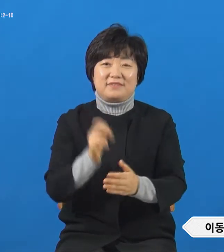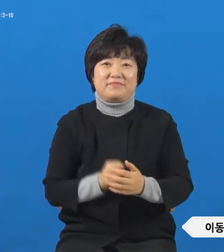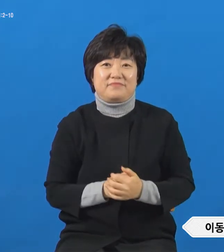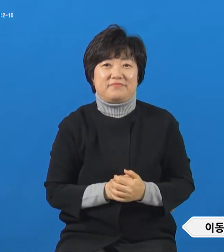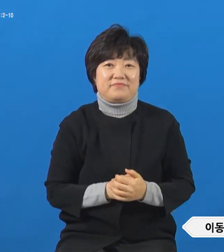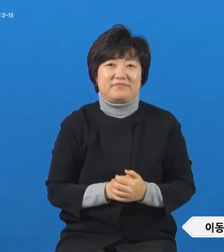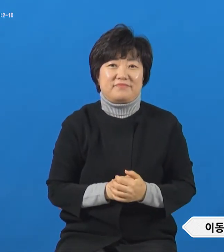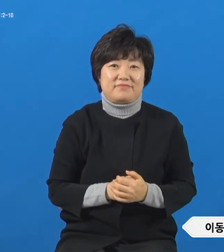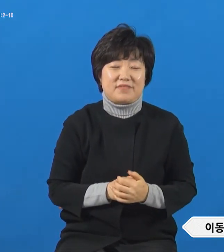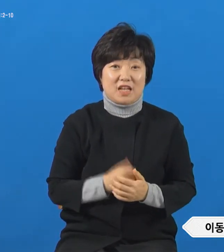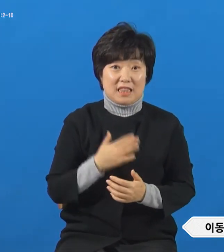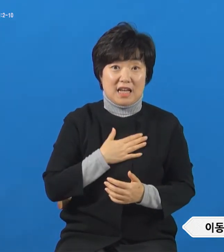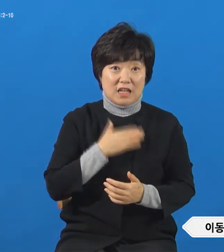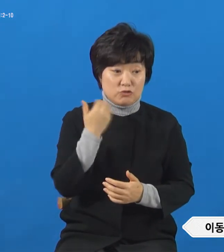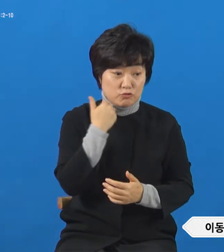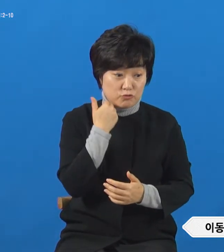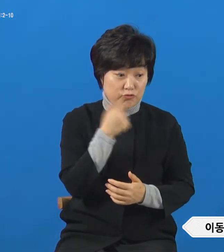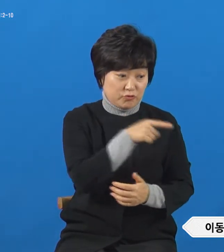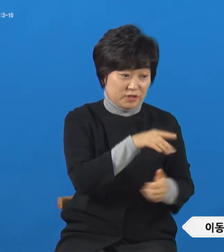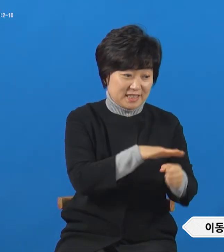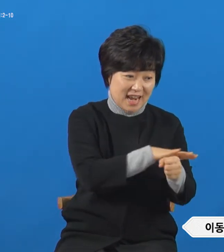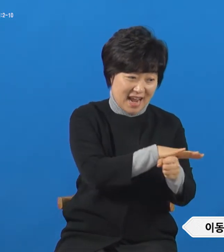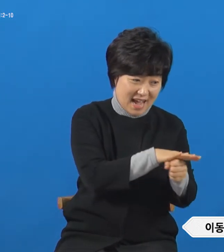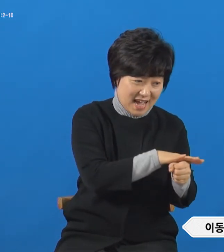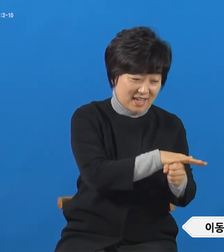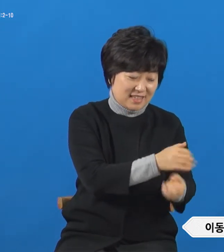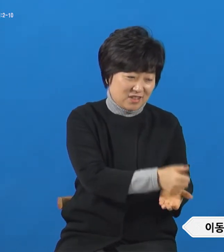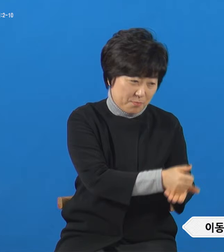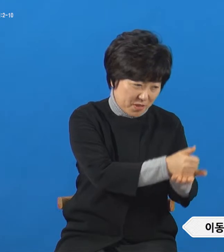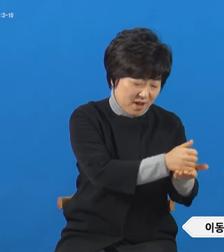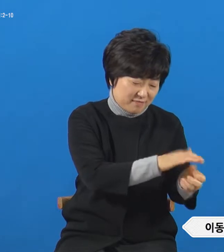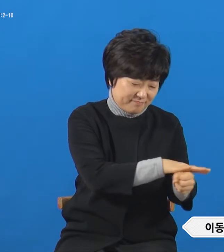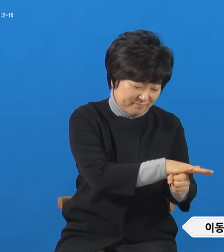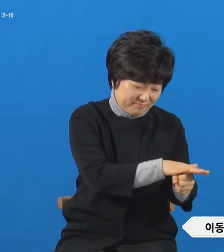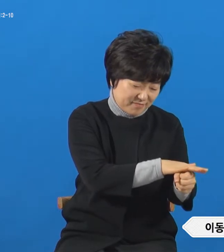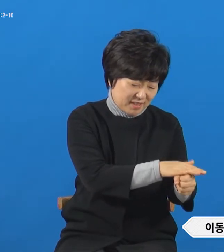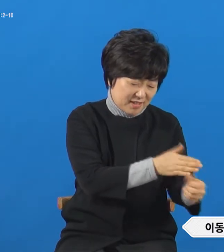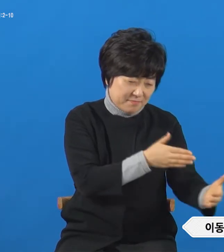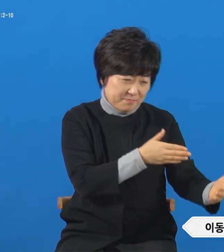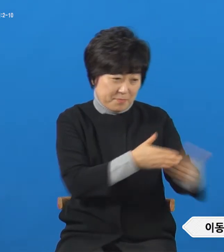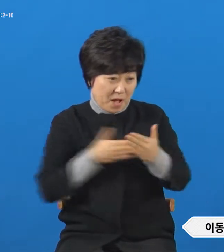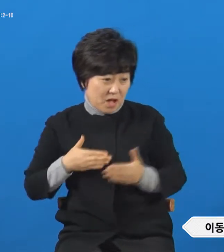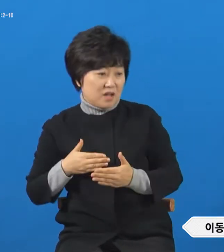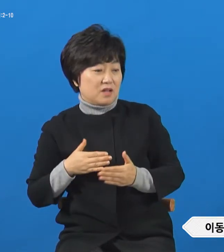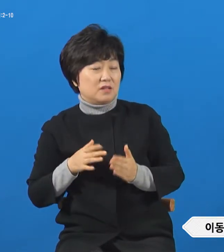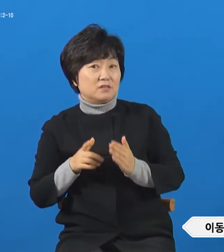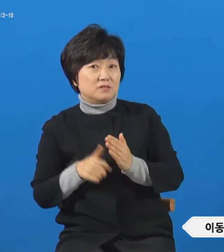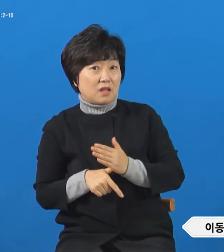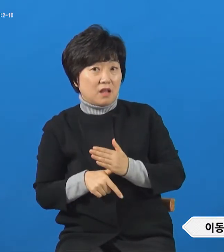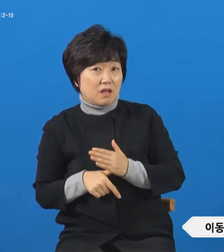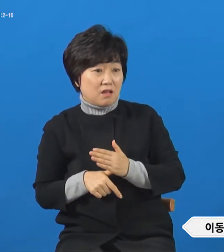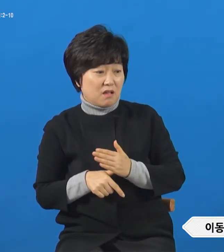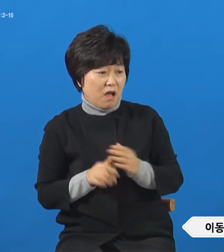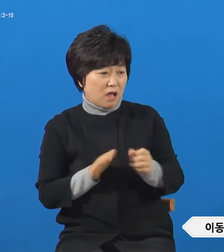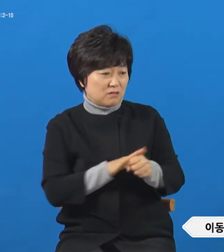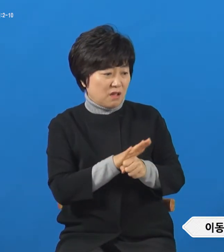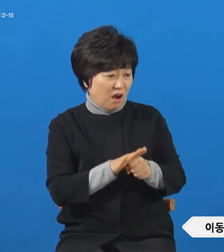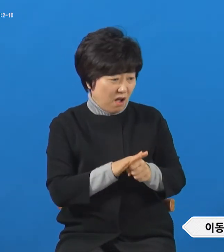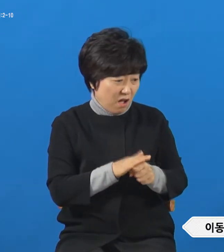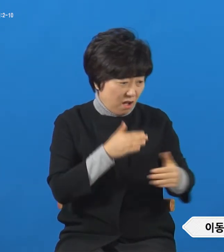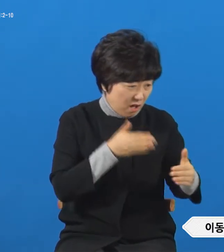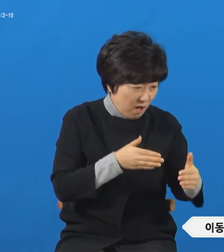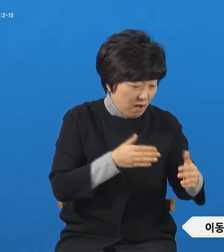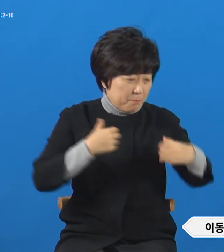우리가 누군가를 사랑하다가 누군가를 섬기다가 거기서 문제가 발생할 수가 있습니다. 그러면 사랑을 포기하고